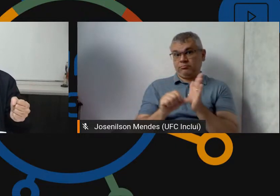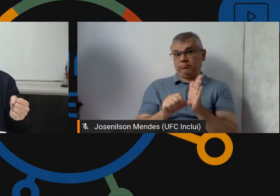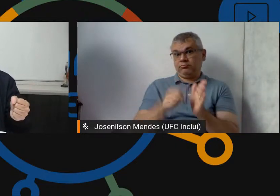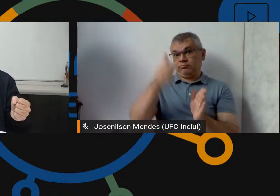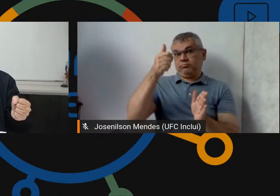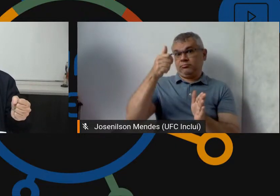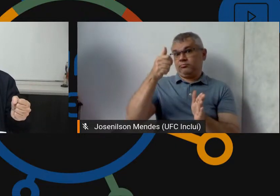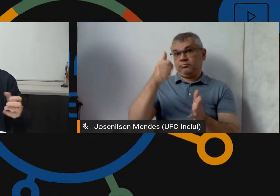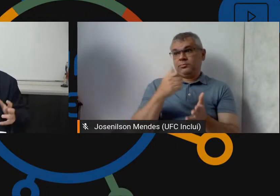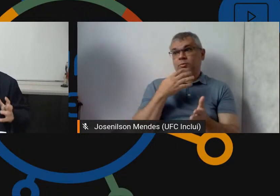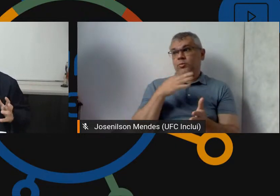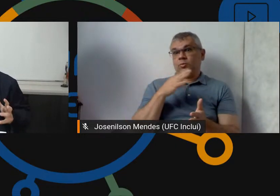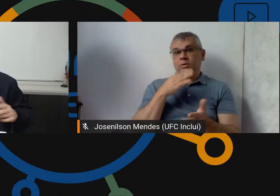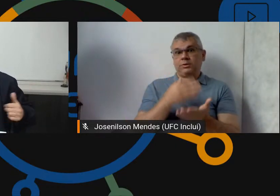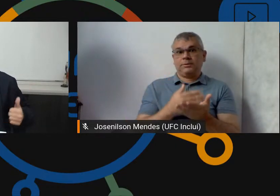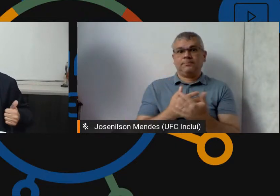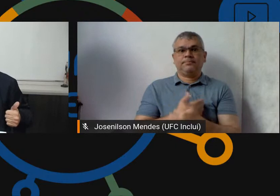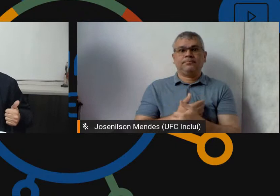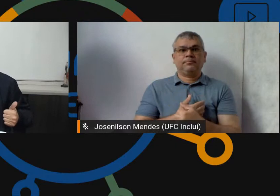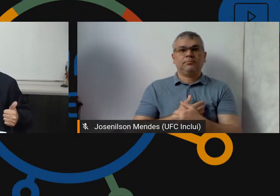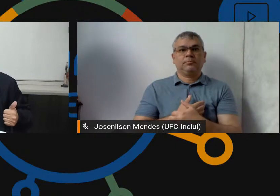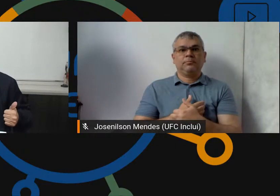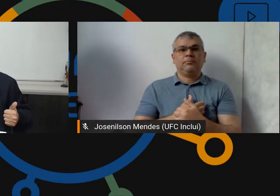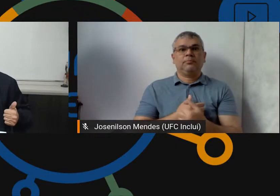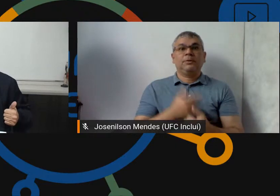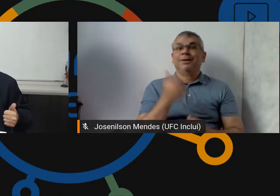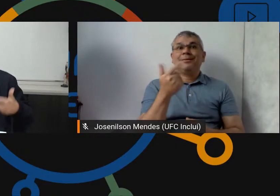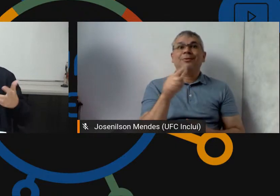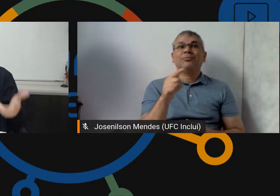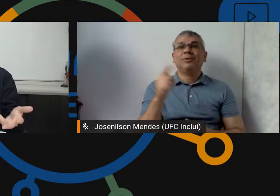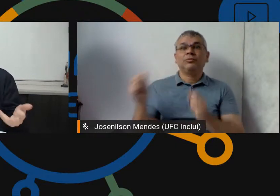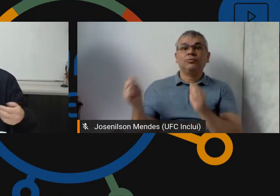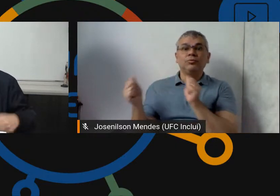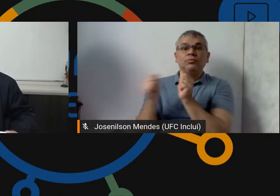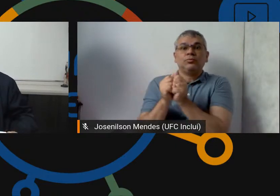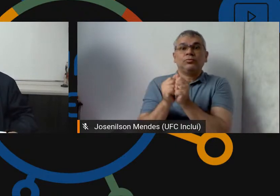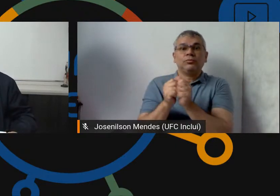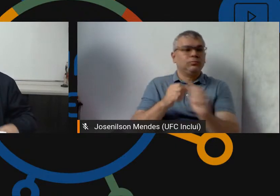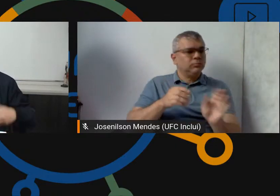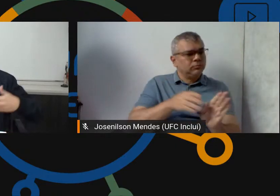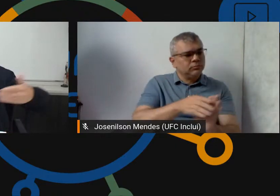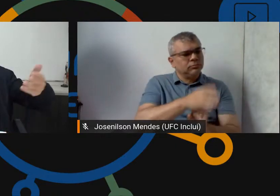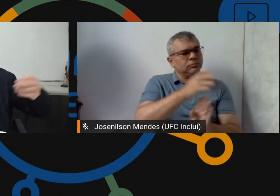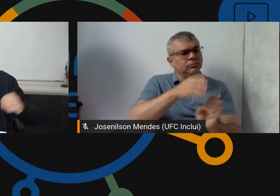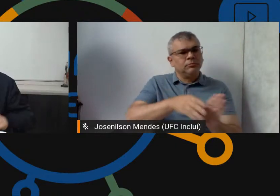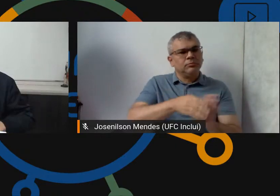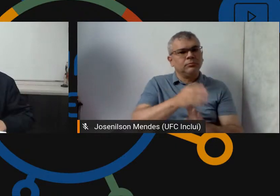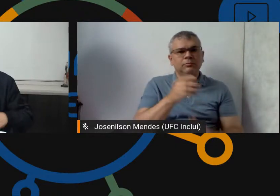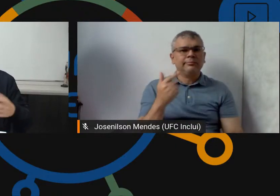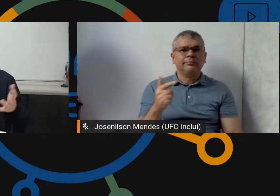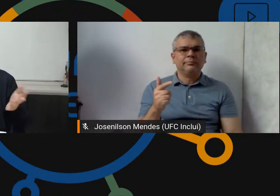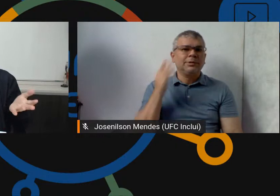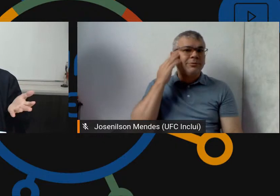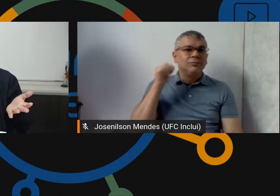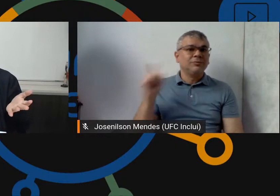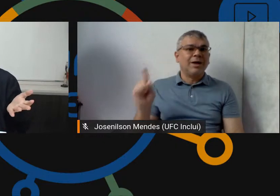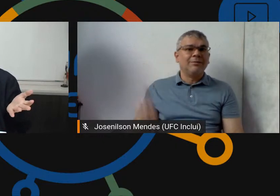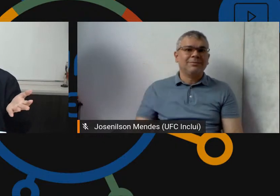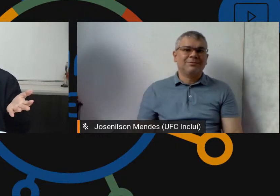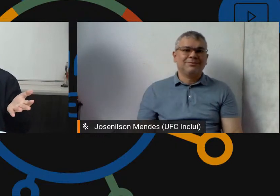aquilo. E às vezes você não tem quem esteja do teu lado para te orientar. Fala, faça. Não